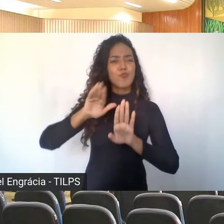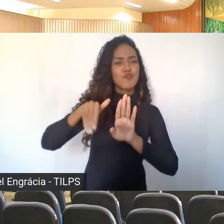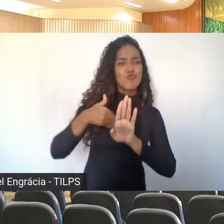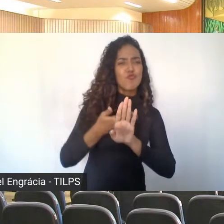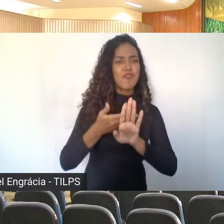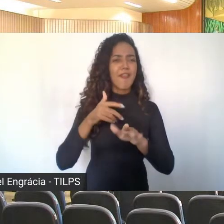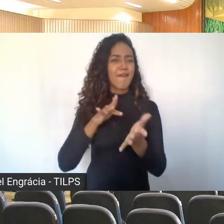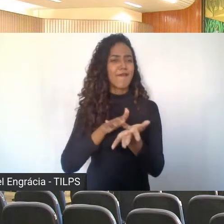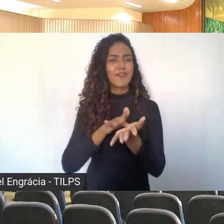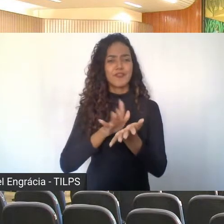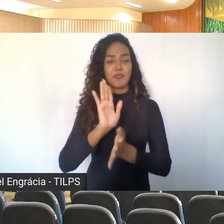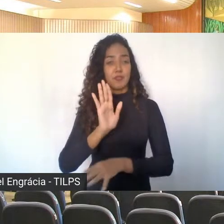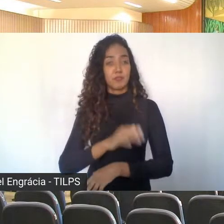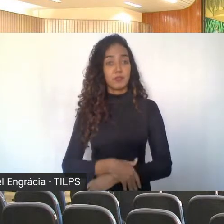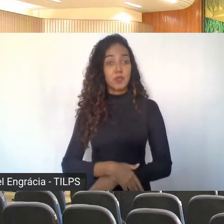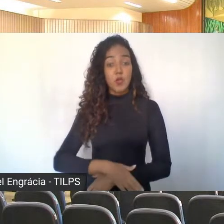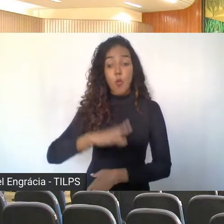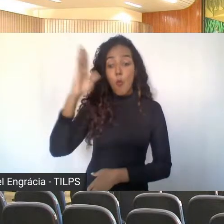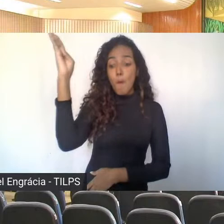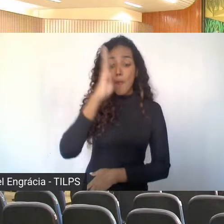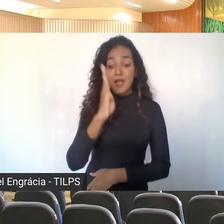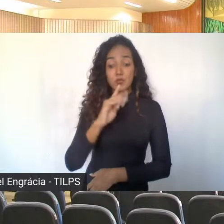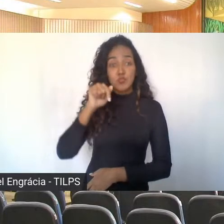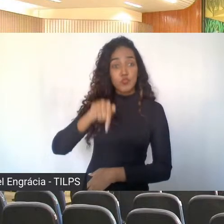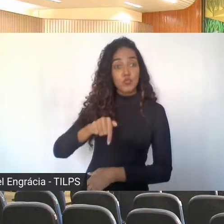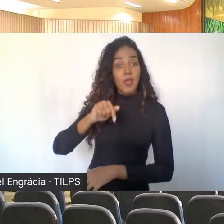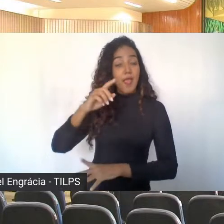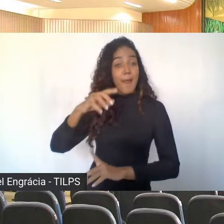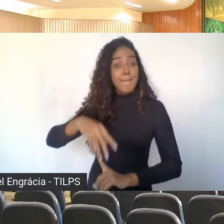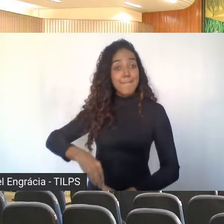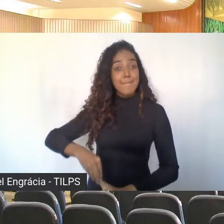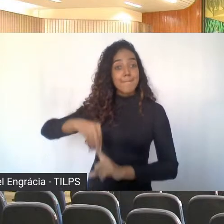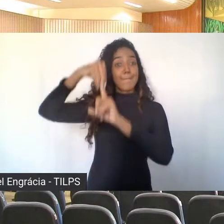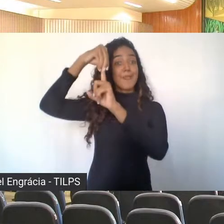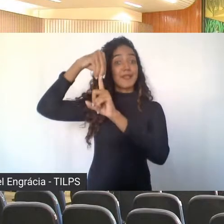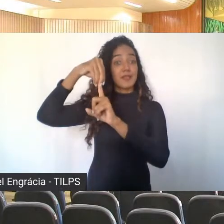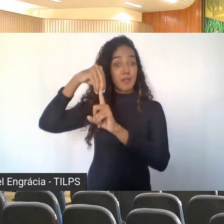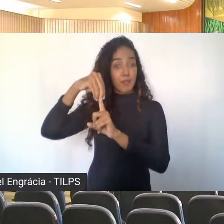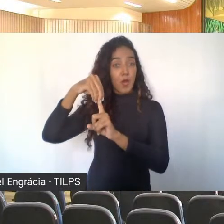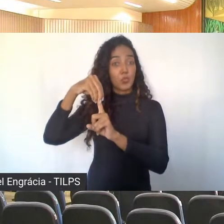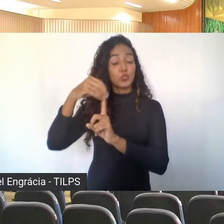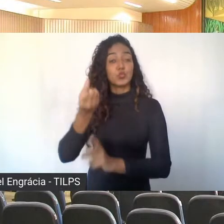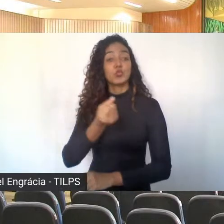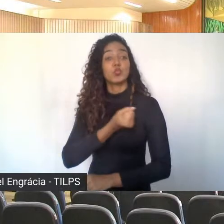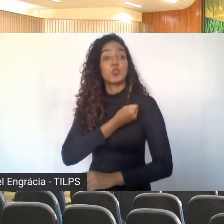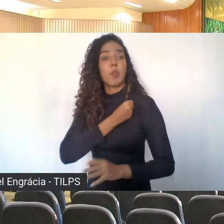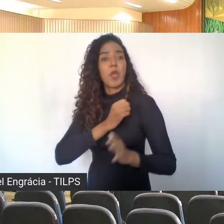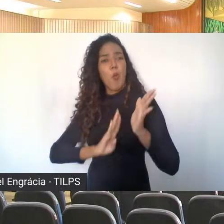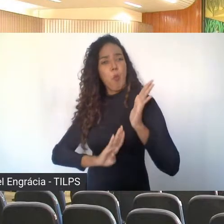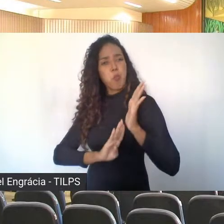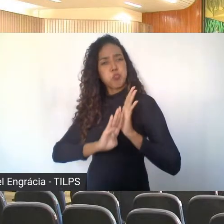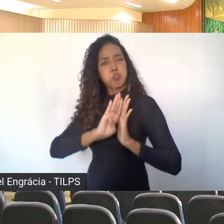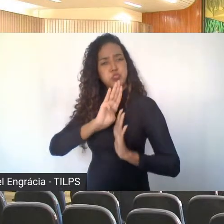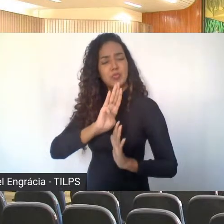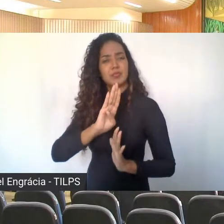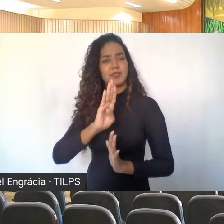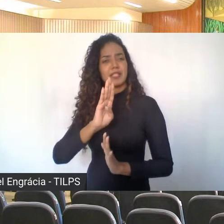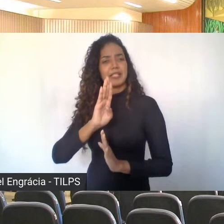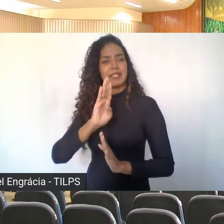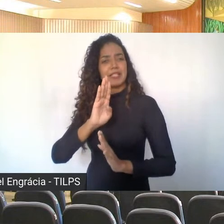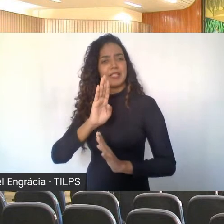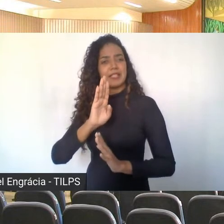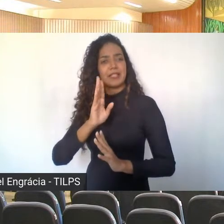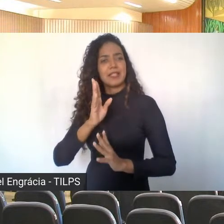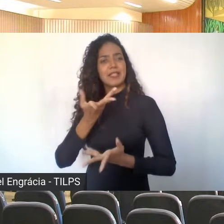epicentro no mundo de casos em média de COVID-19, então a gente não